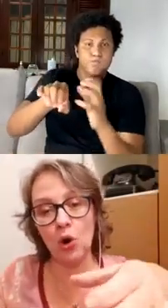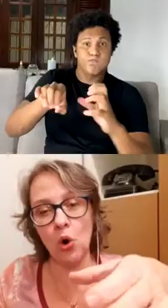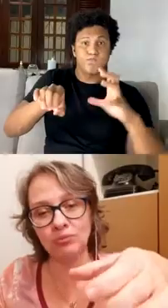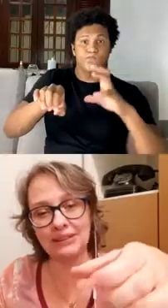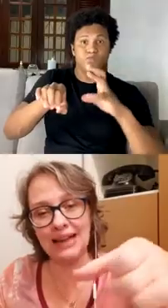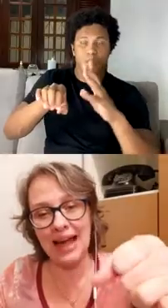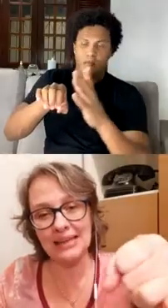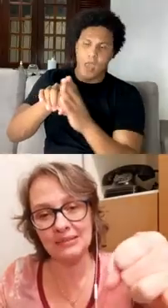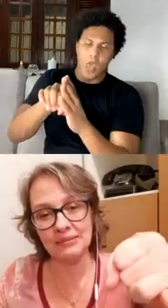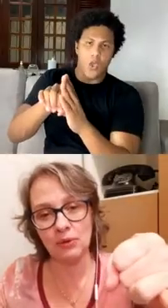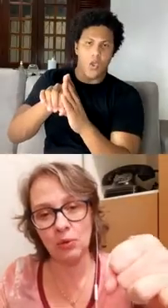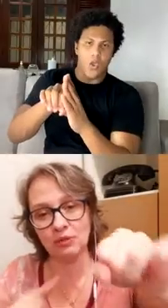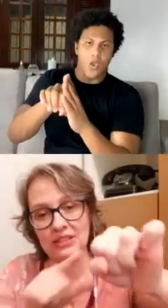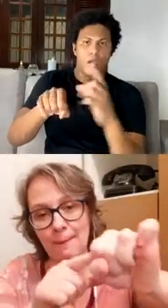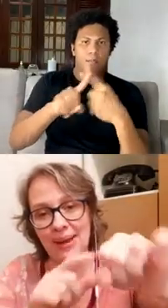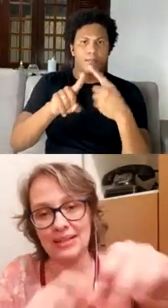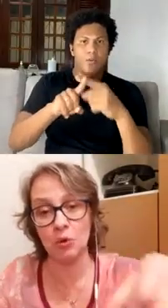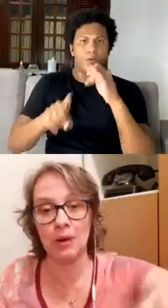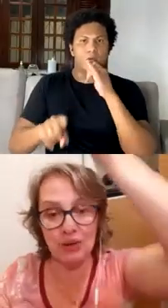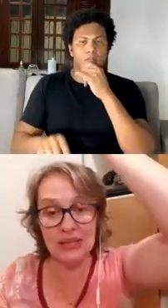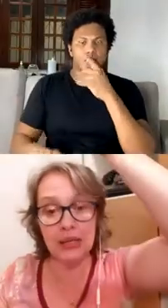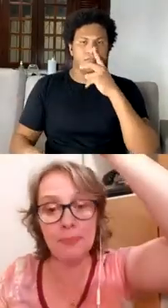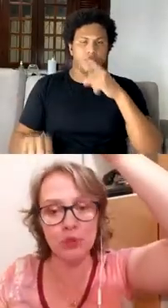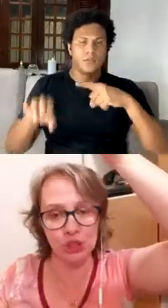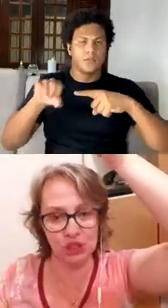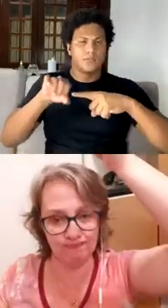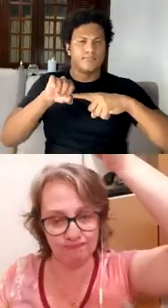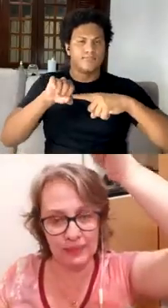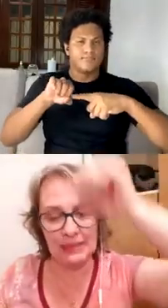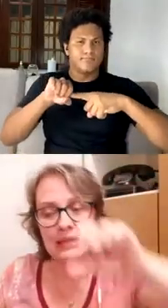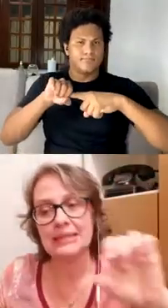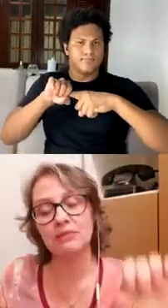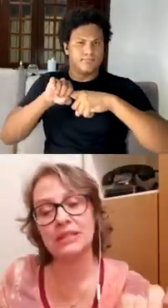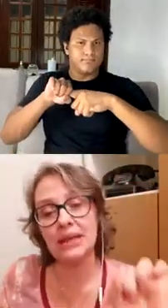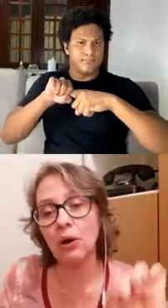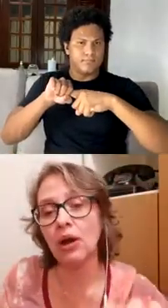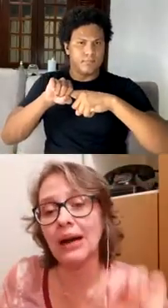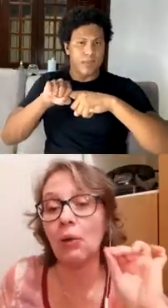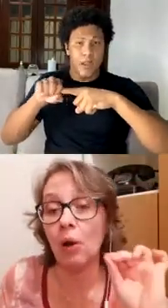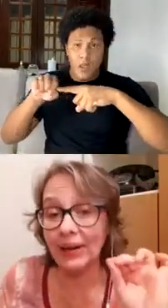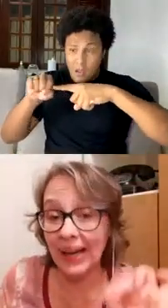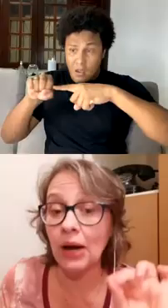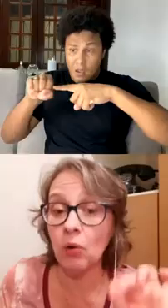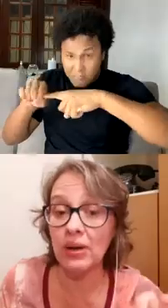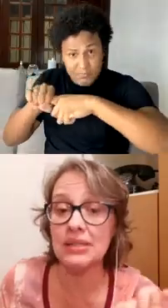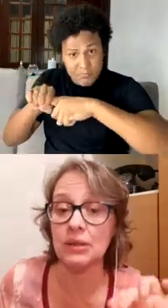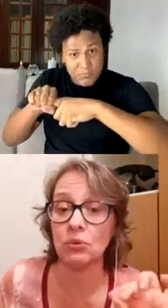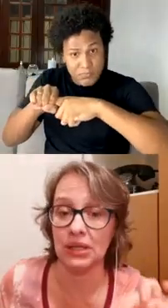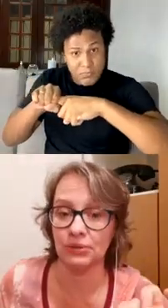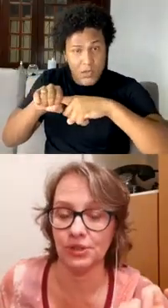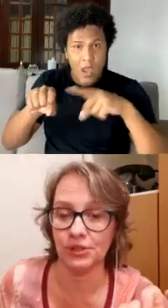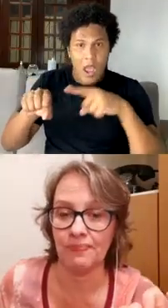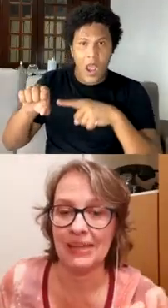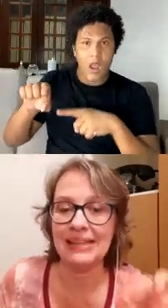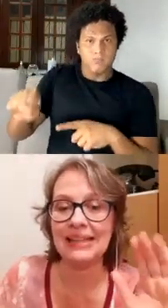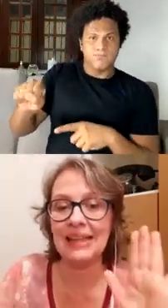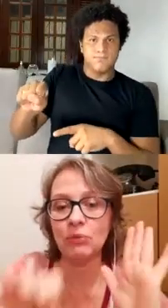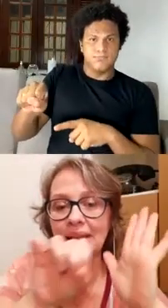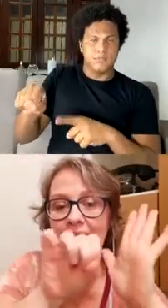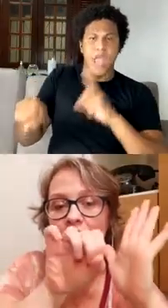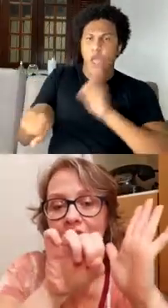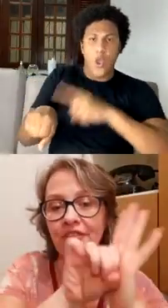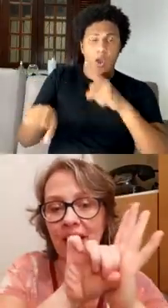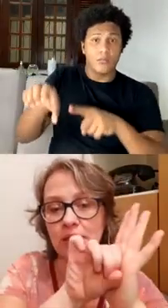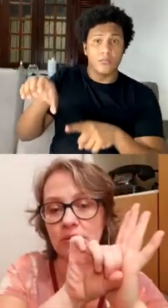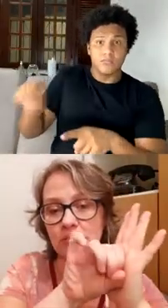ela contrai quando você passa alguma coisa e puxa. Se você colocar qualquer coisa no ânus que não